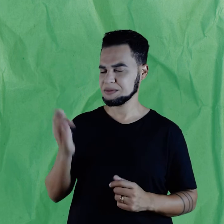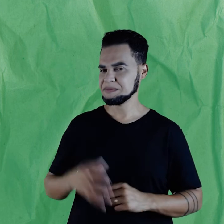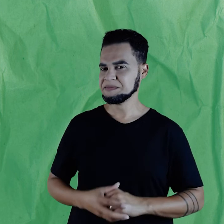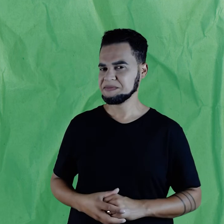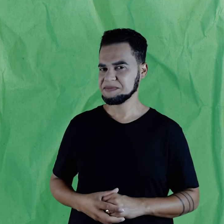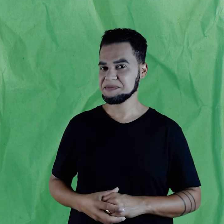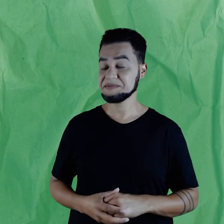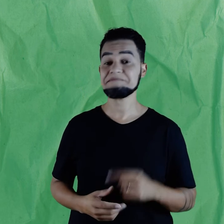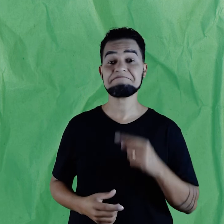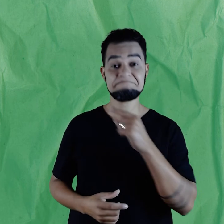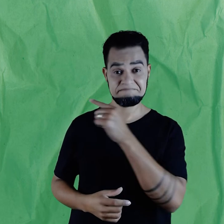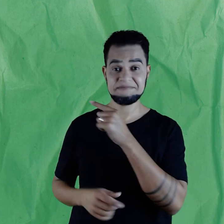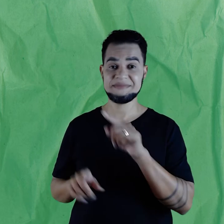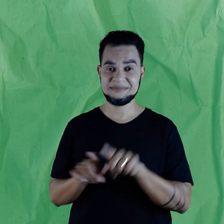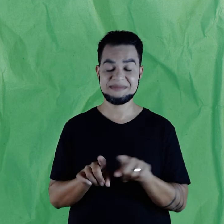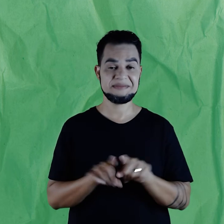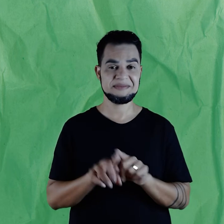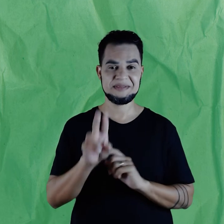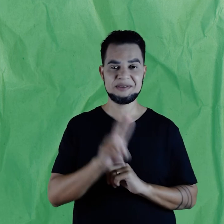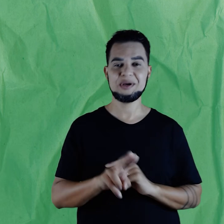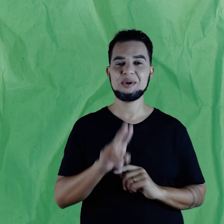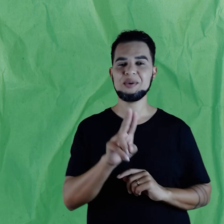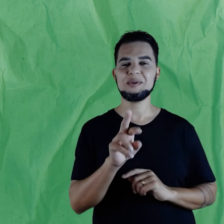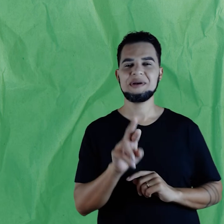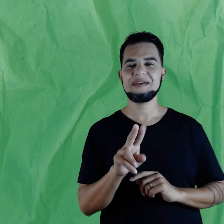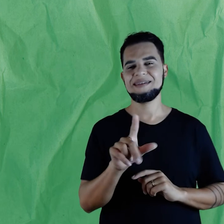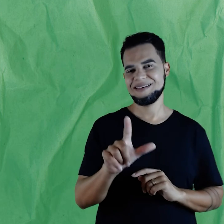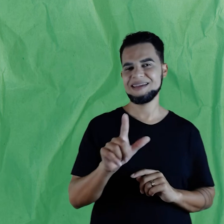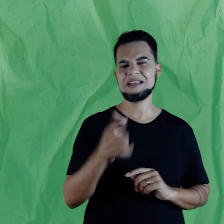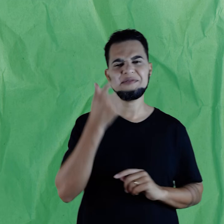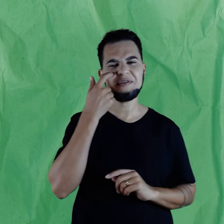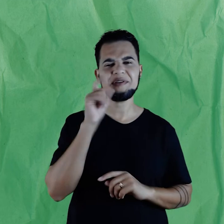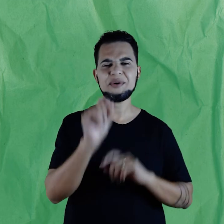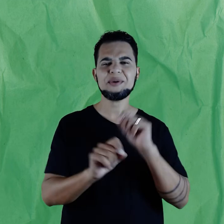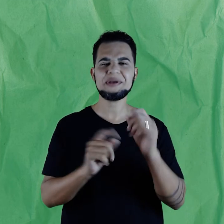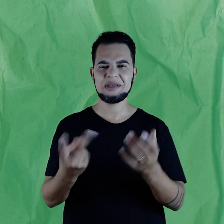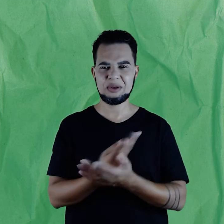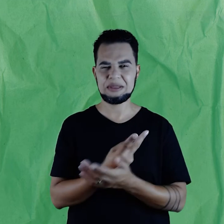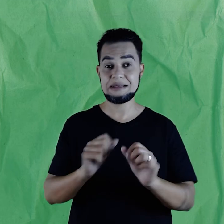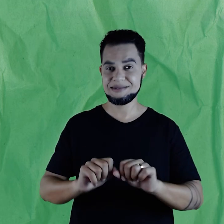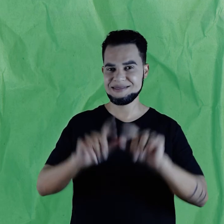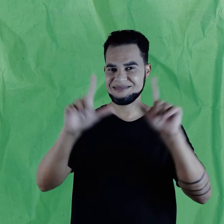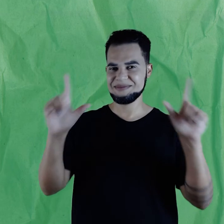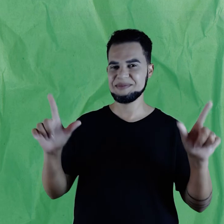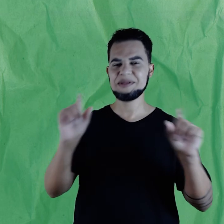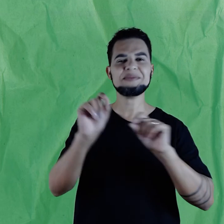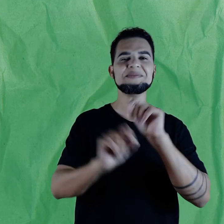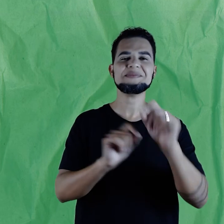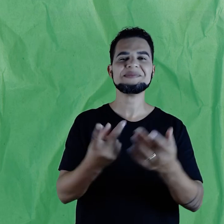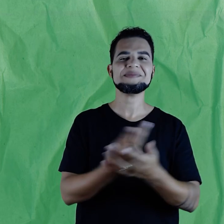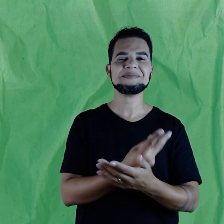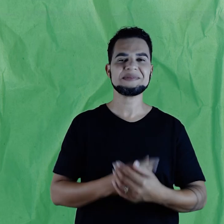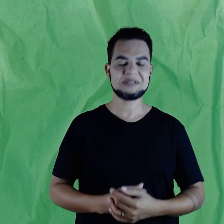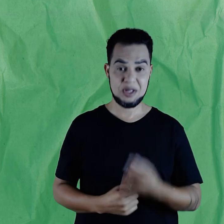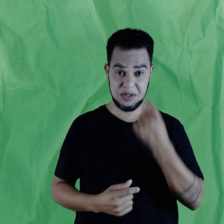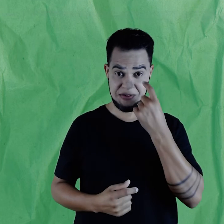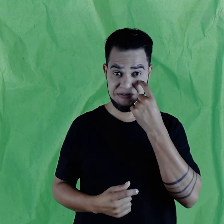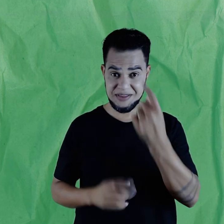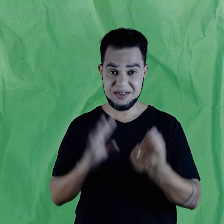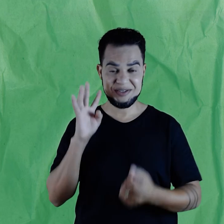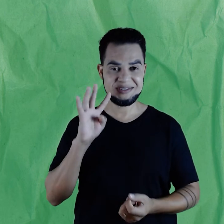E aqui também ele leva para uma URL. Vamos ver o que acontece com essa URL se a gente abrir ela. Olha só que